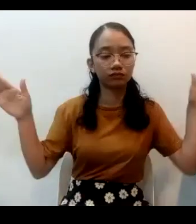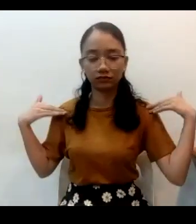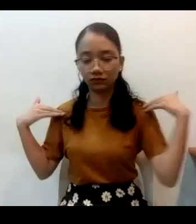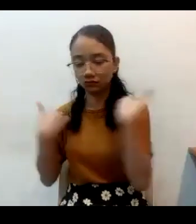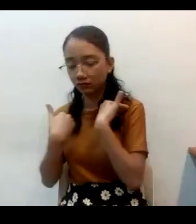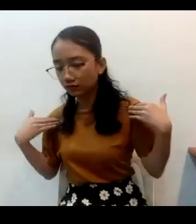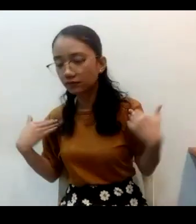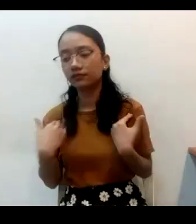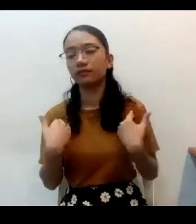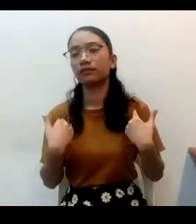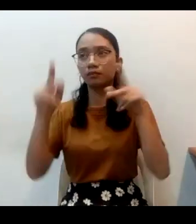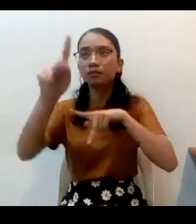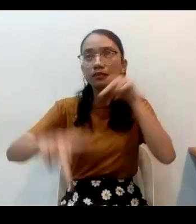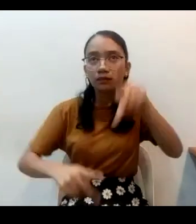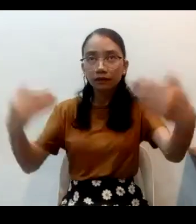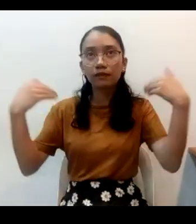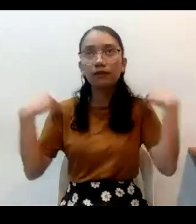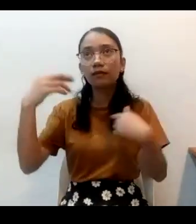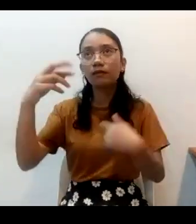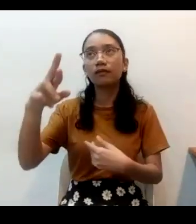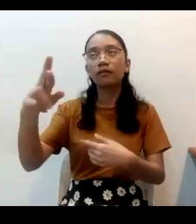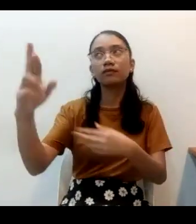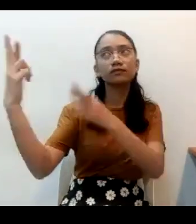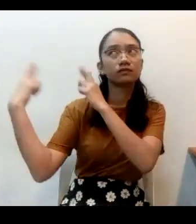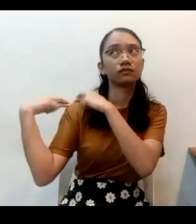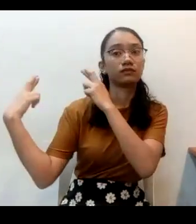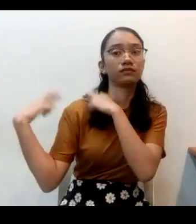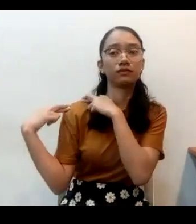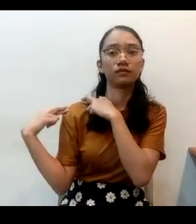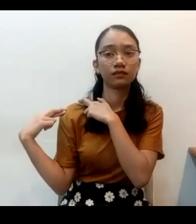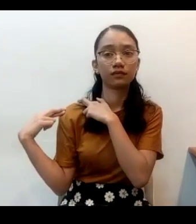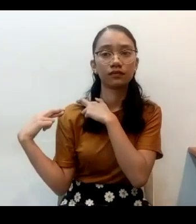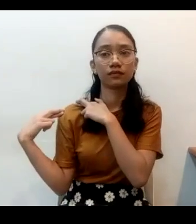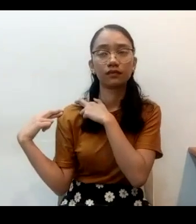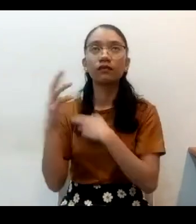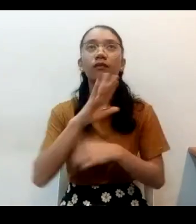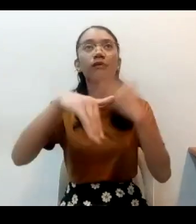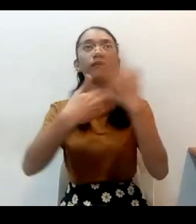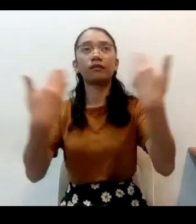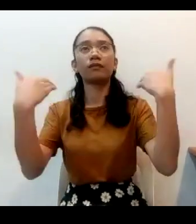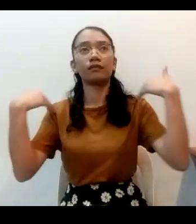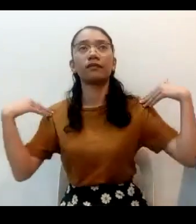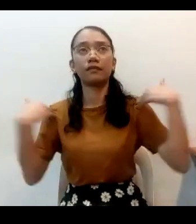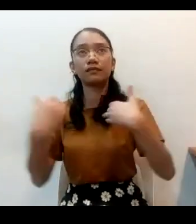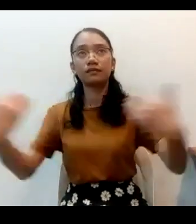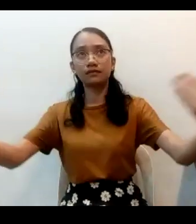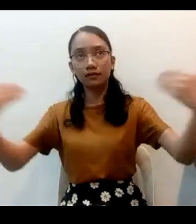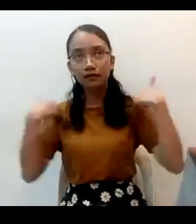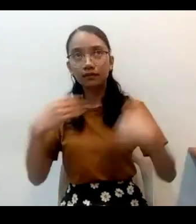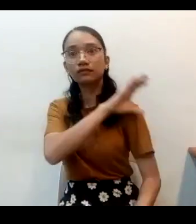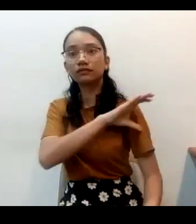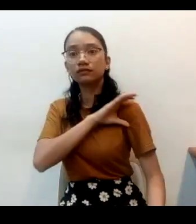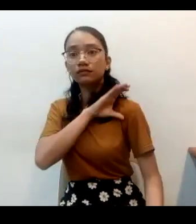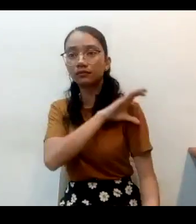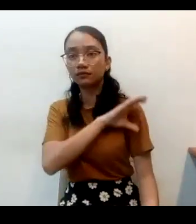pong kanya-kanyang gampanin. And all the animals have a characteristics. Kaya din po lahat po ng mga hayop ay may kanya-kanya pong